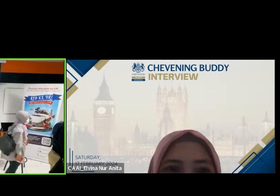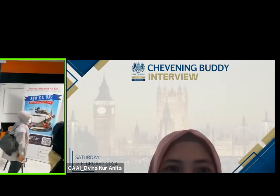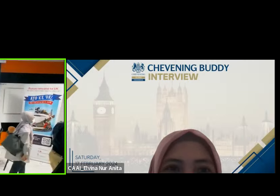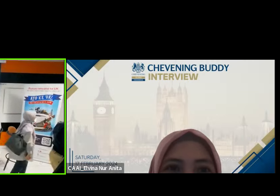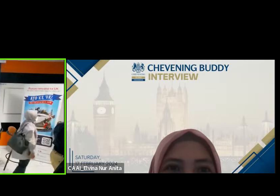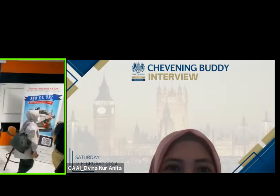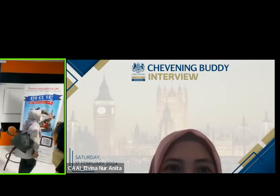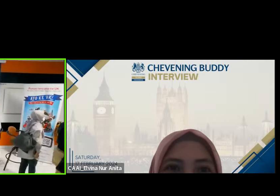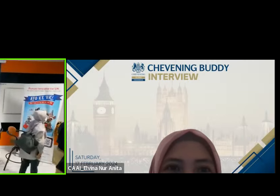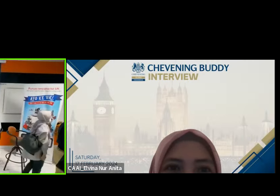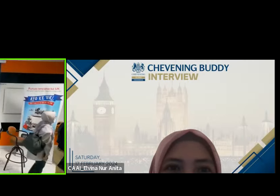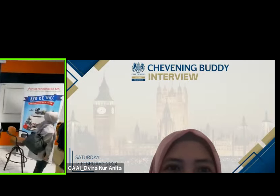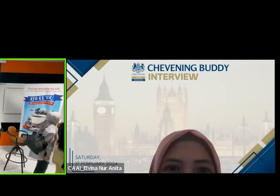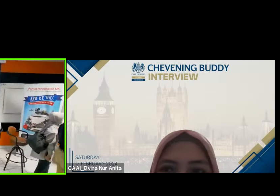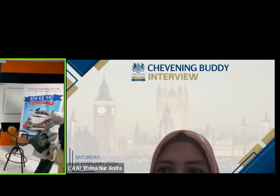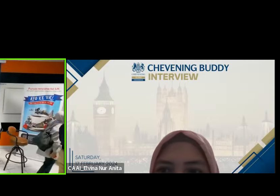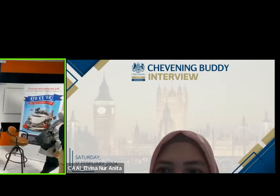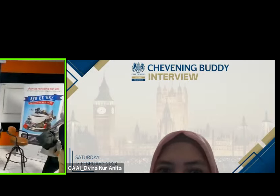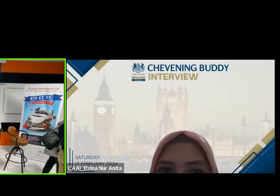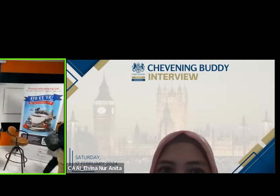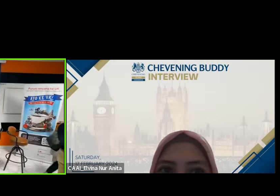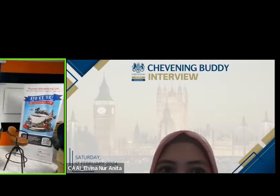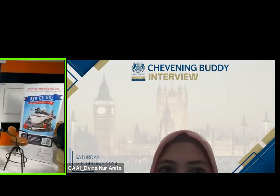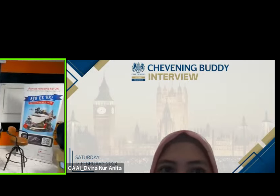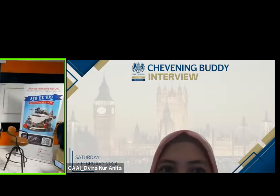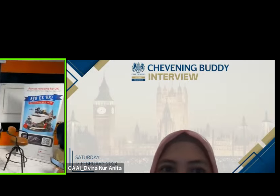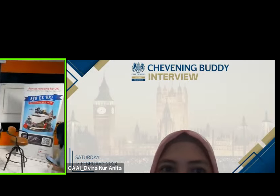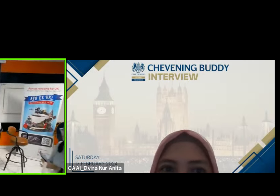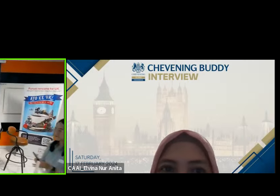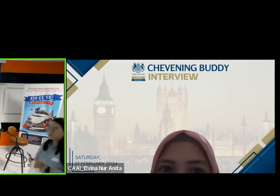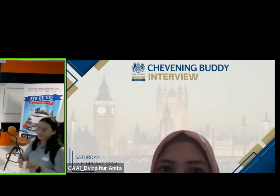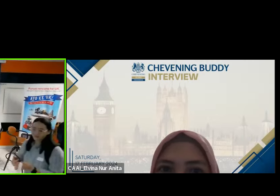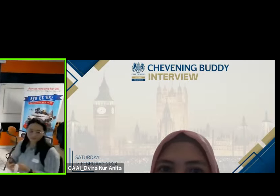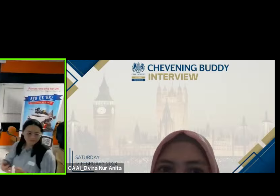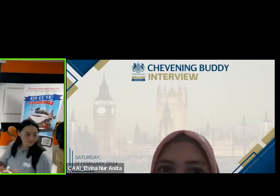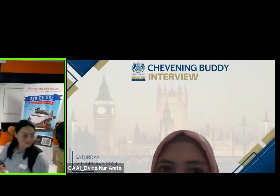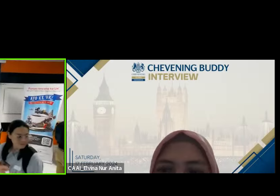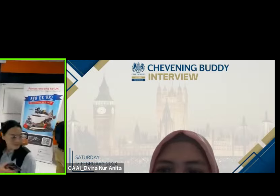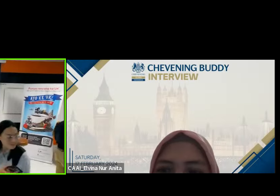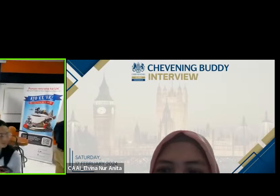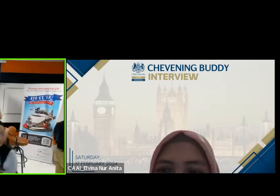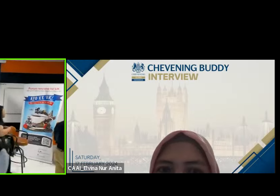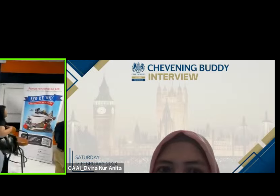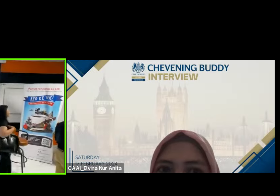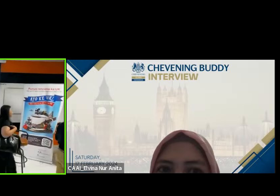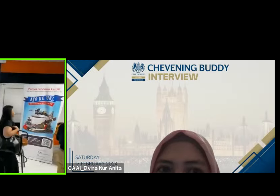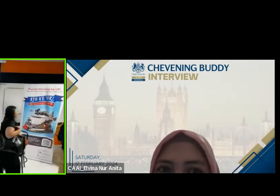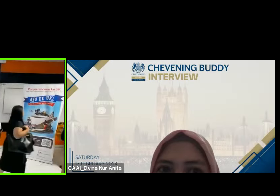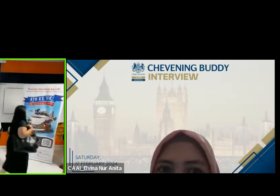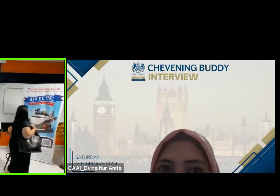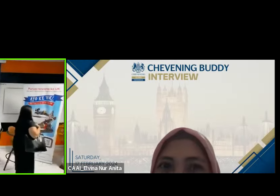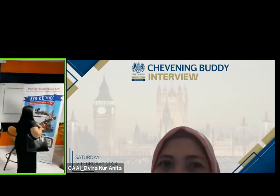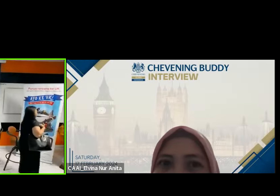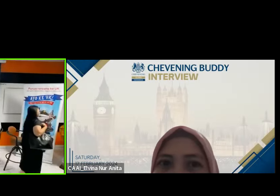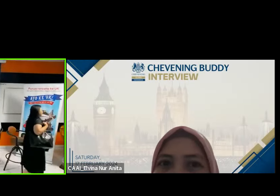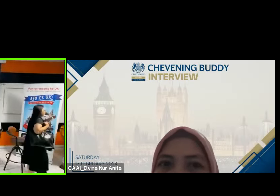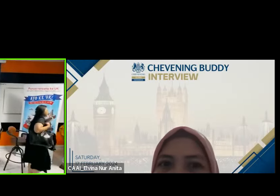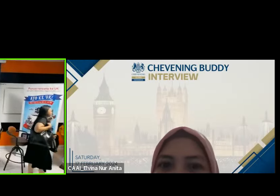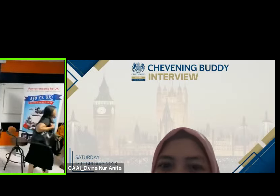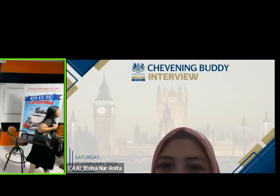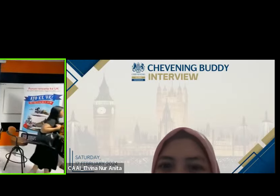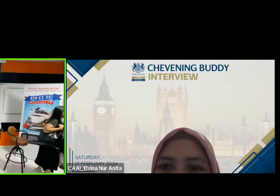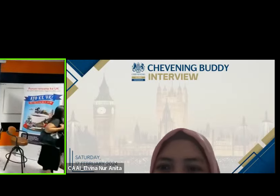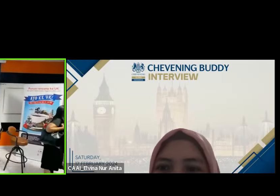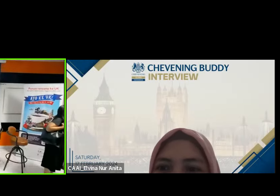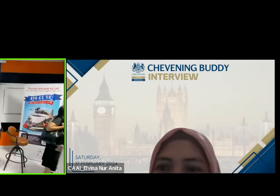sebenarnya masuk ke Breakout room 18 ya cuman saya pakai duaoun nih E saya mentornya boleh Eh bisa